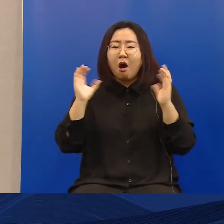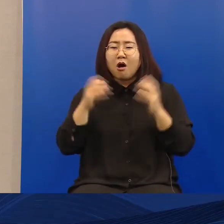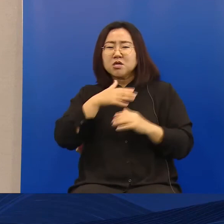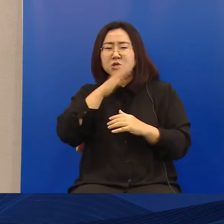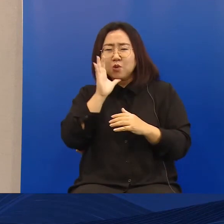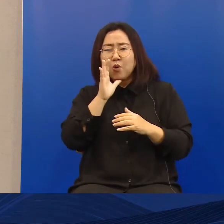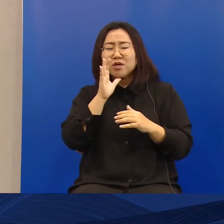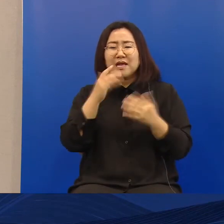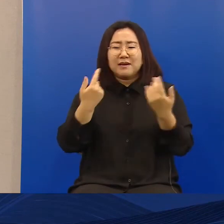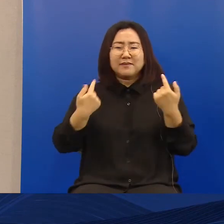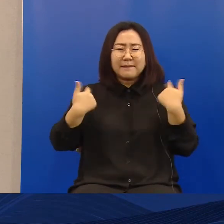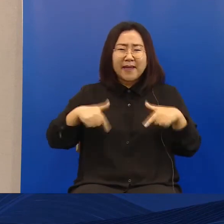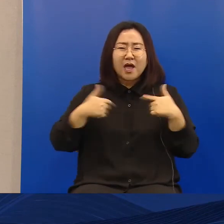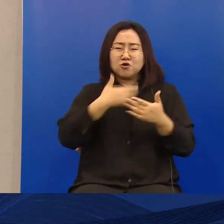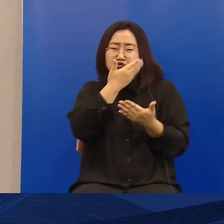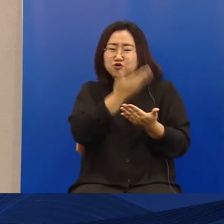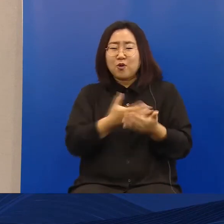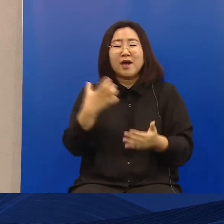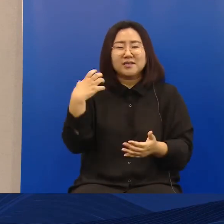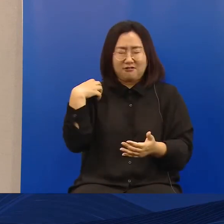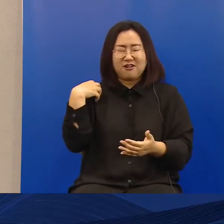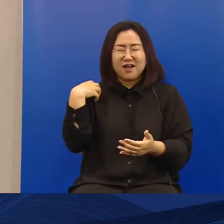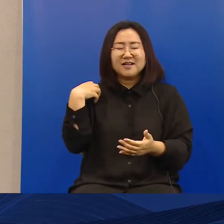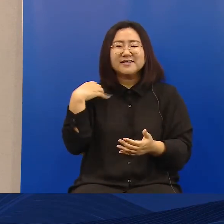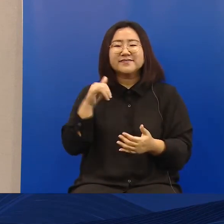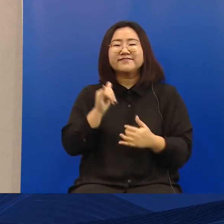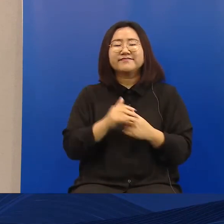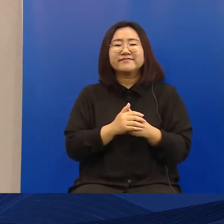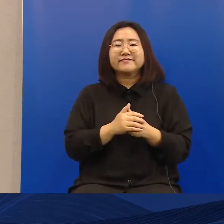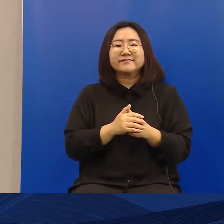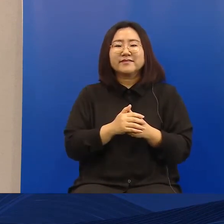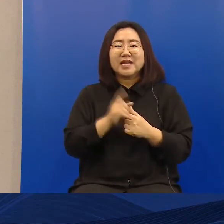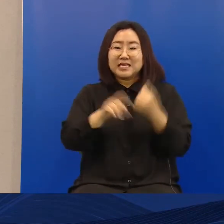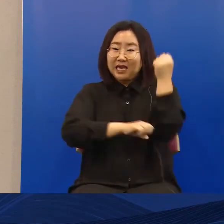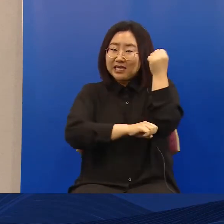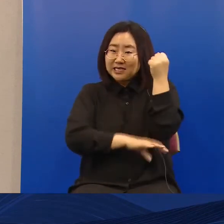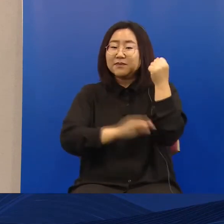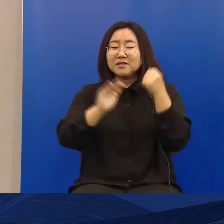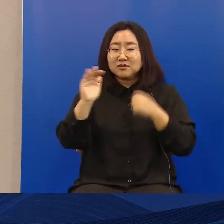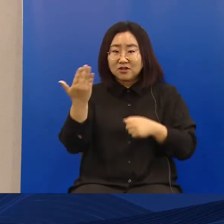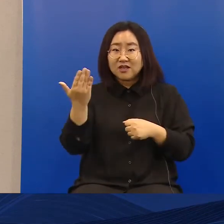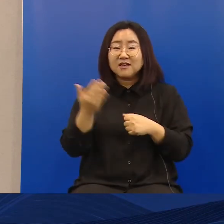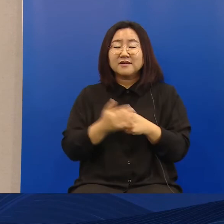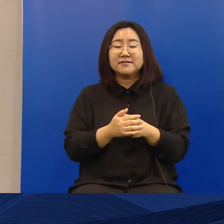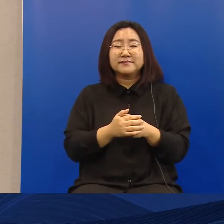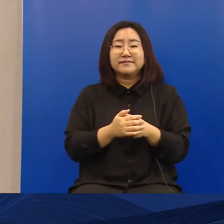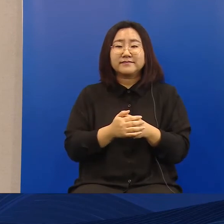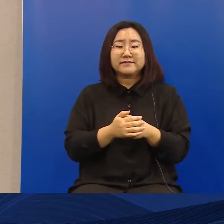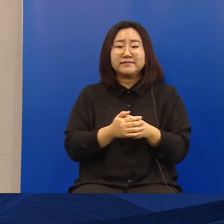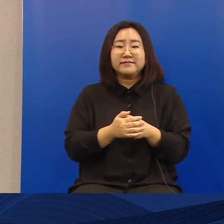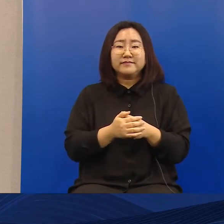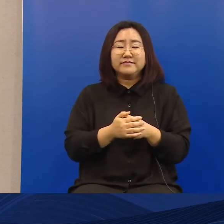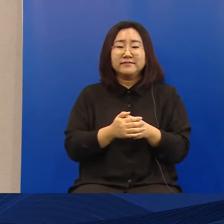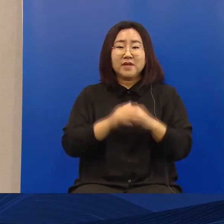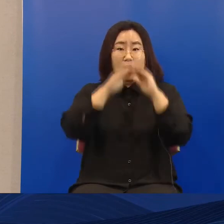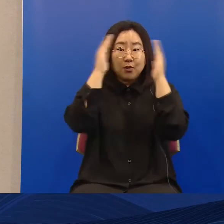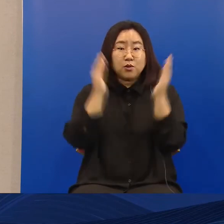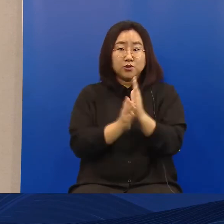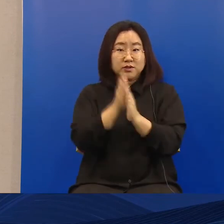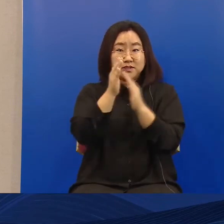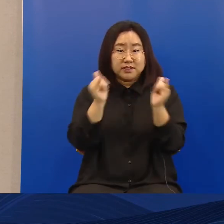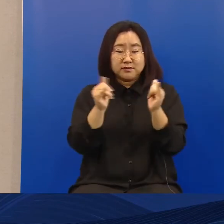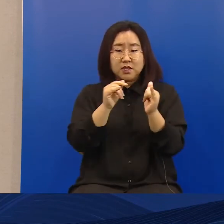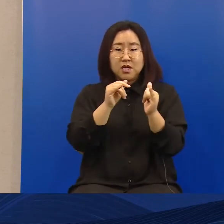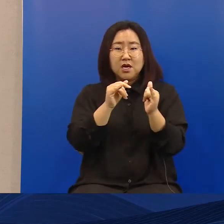노인 사이에서 매일 수행한 중요한 역할이 중요합니다. 이게 기반이 되는 거죠. 그래서 모든